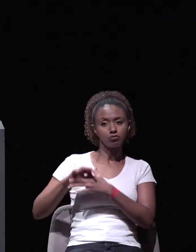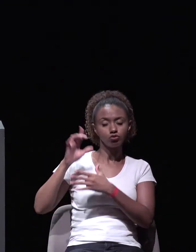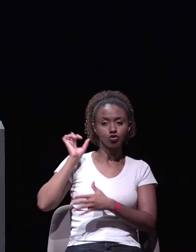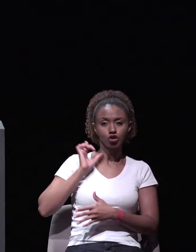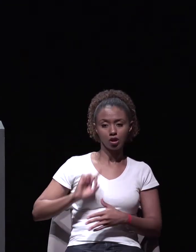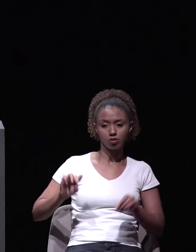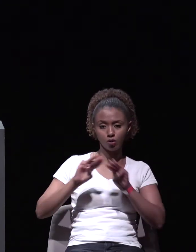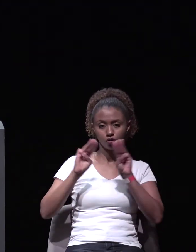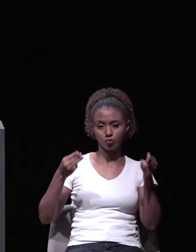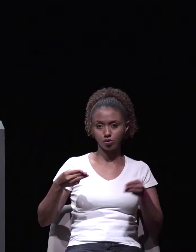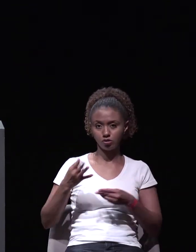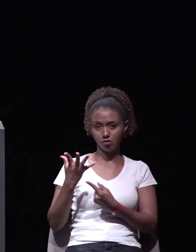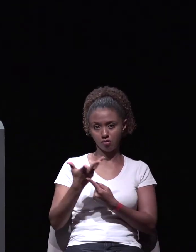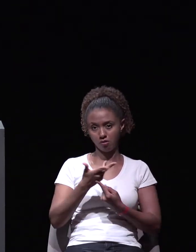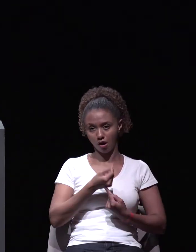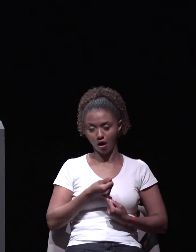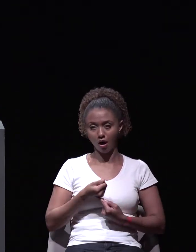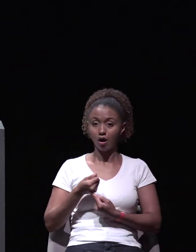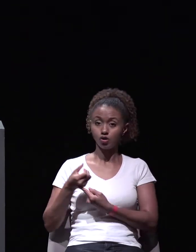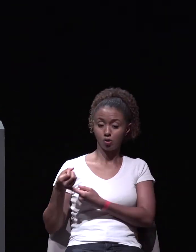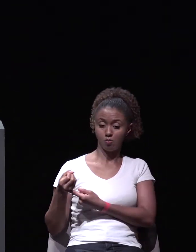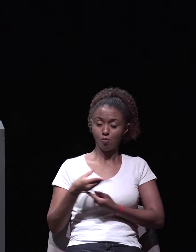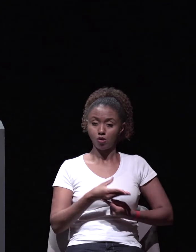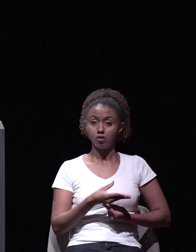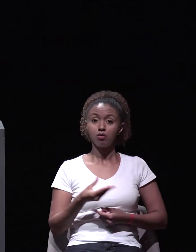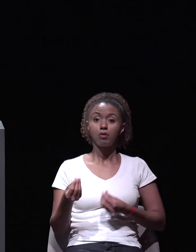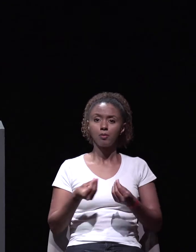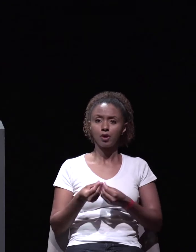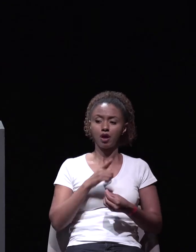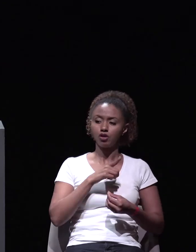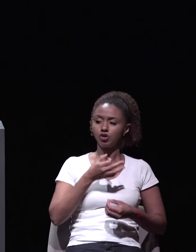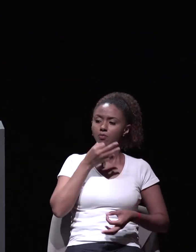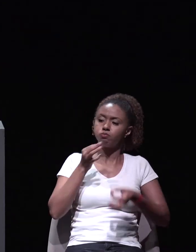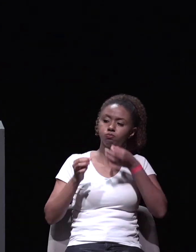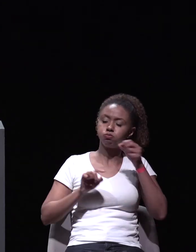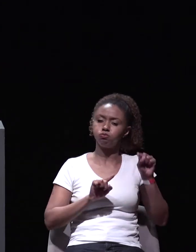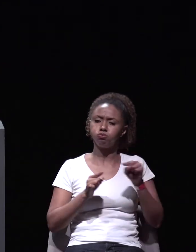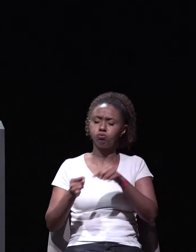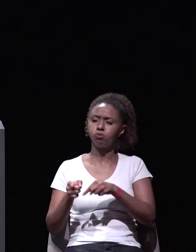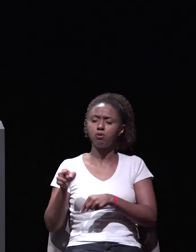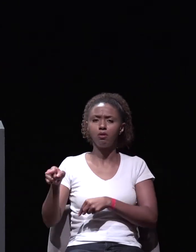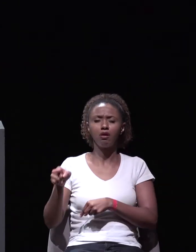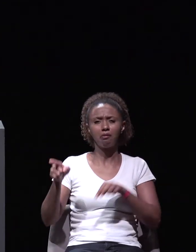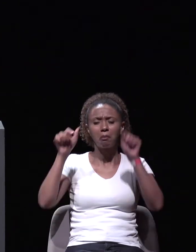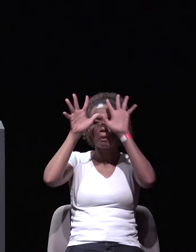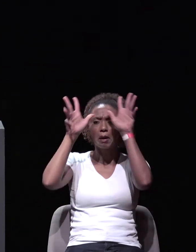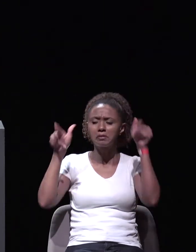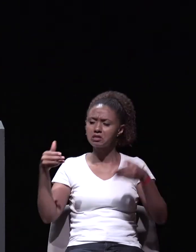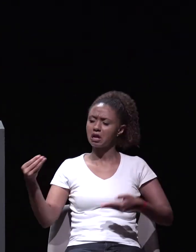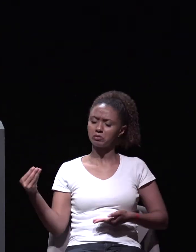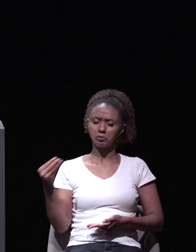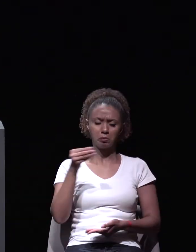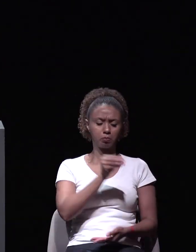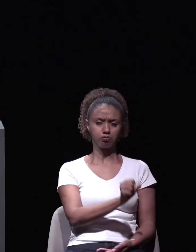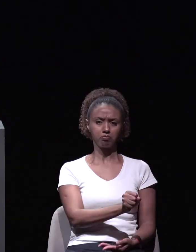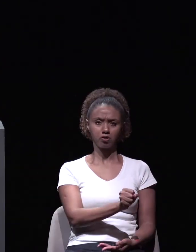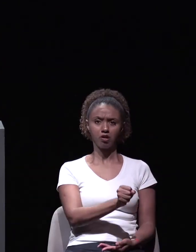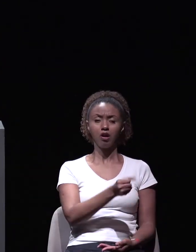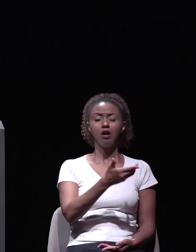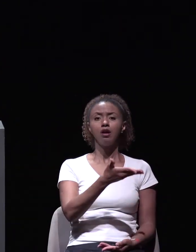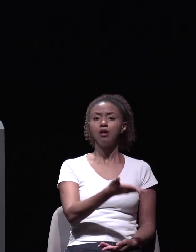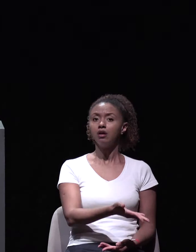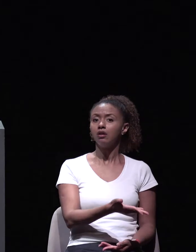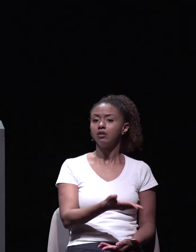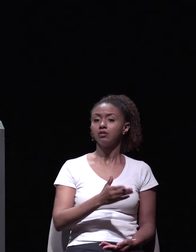Moderna de Nova York, que estava sendo criticado, porque o museu não estava incorporando essa produção abstrata, né, e que vai